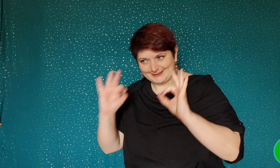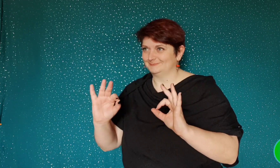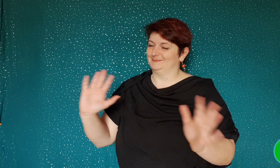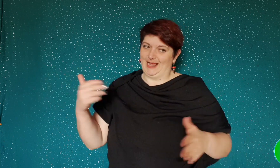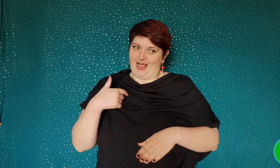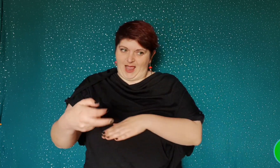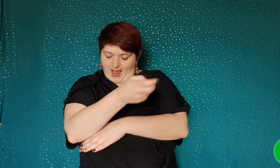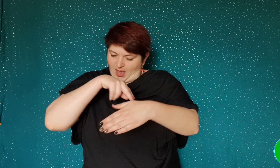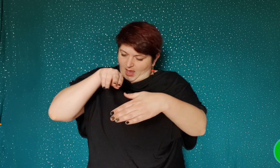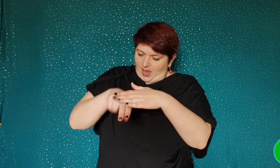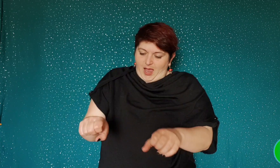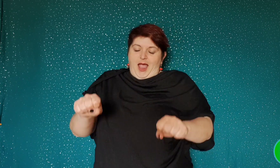fenêtre.